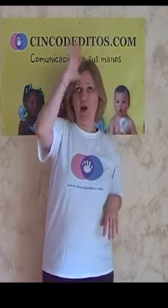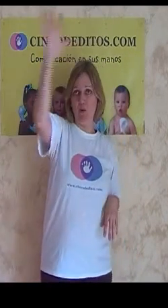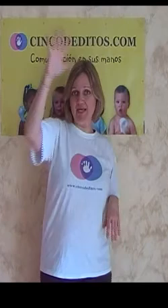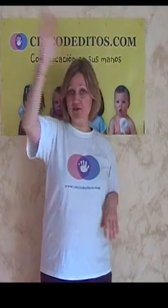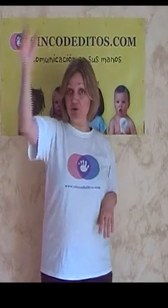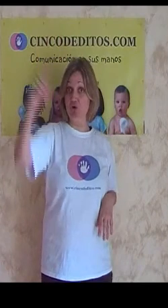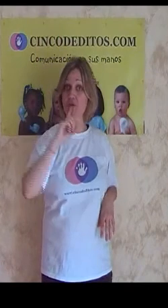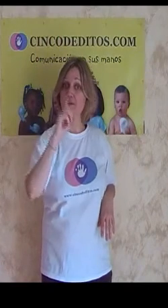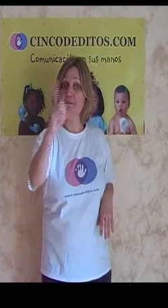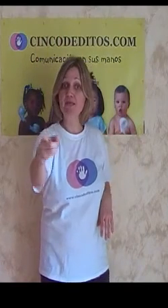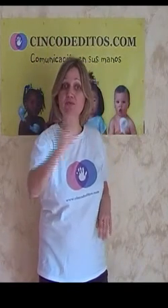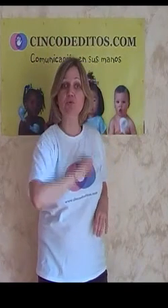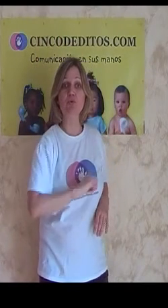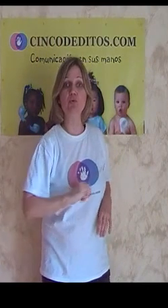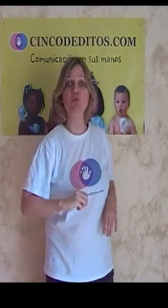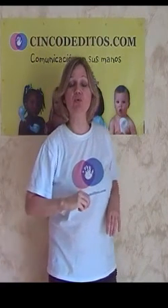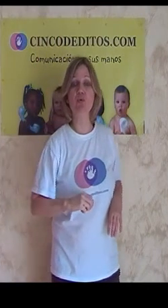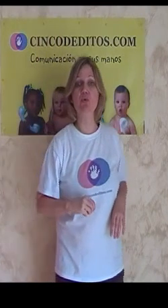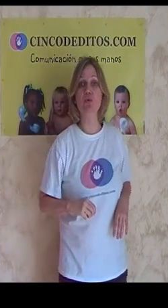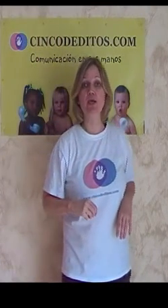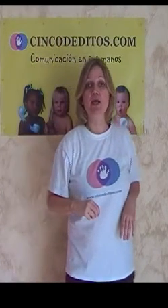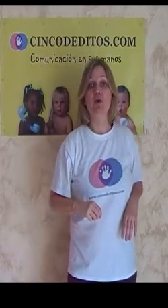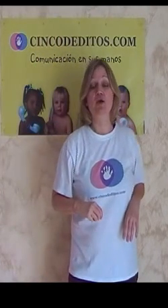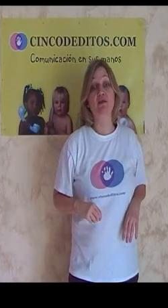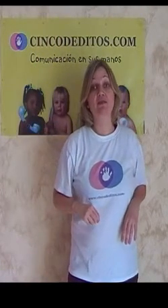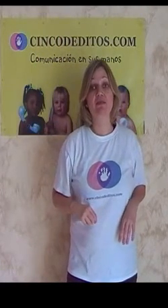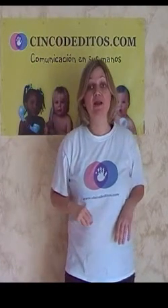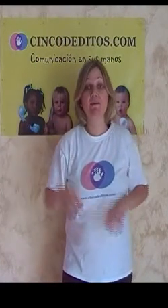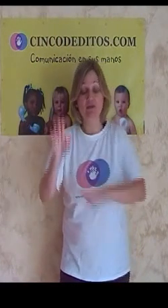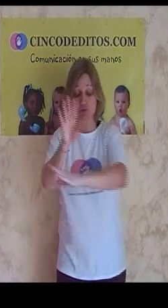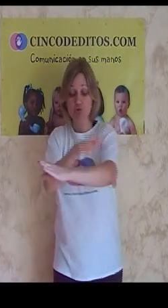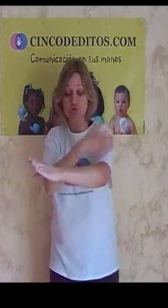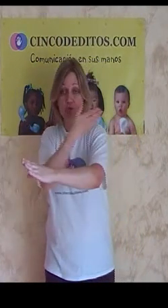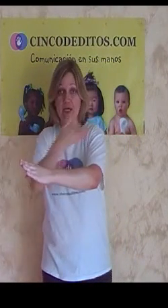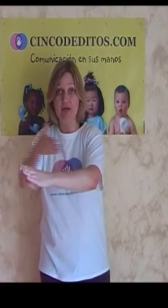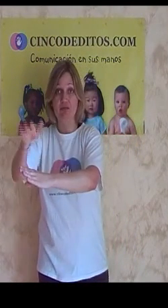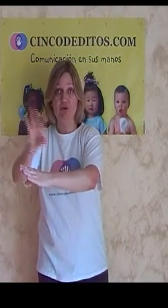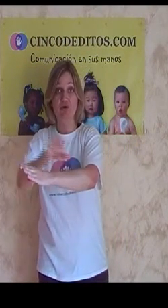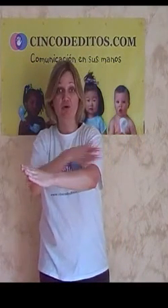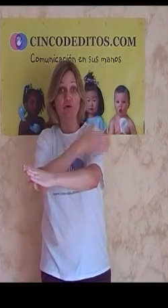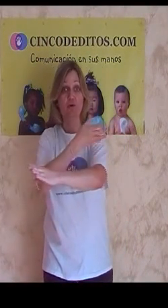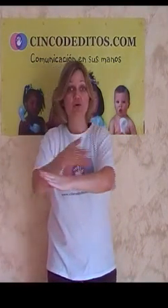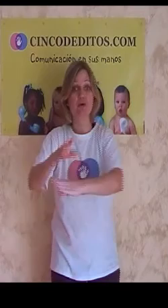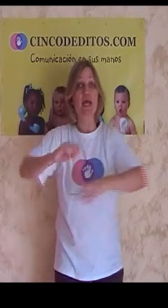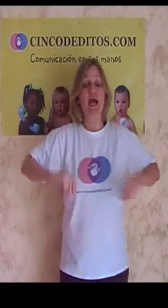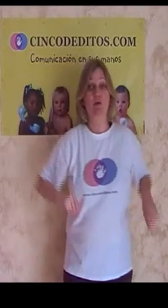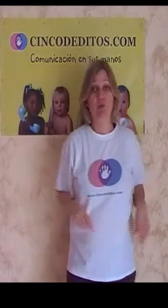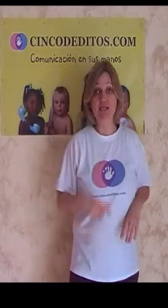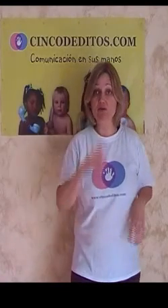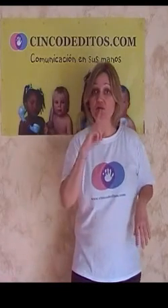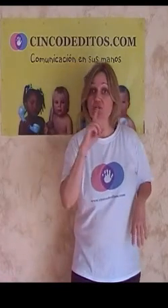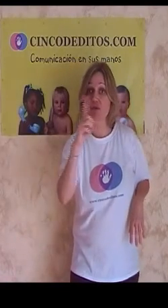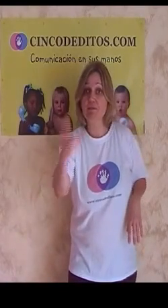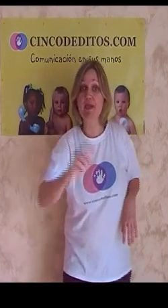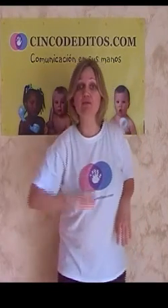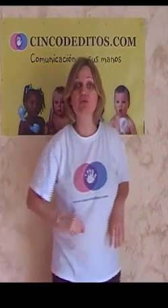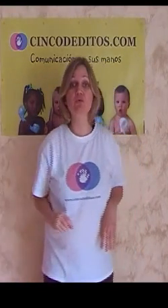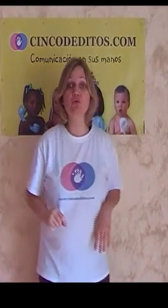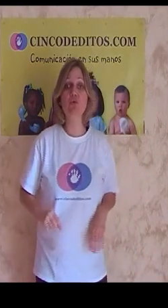Abuelito dime tú, lo que dice el viento en su canción. Abuelito dime tú,